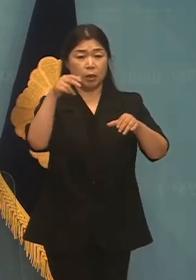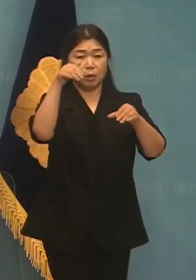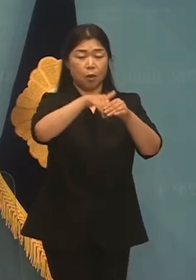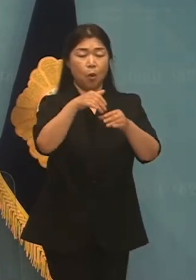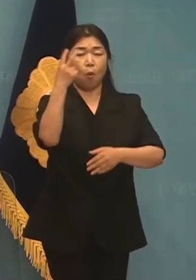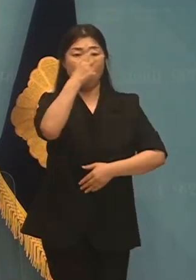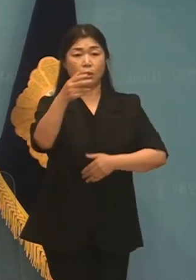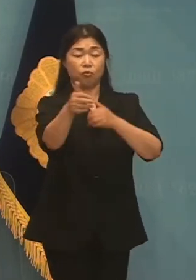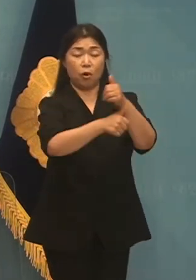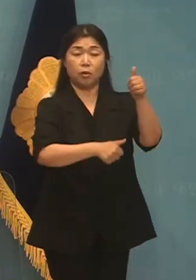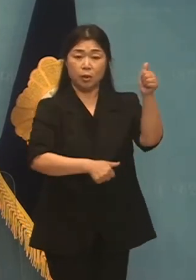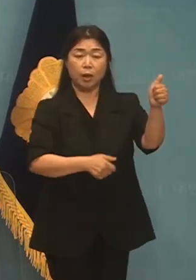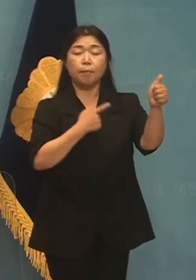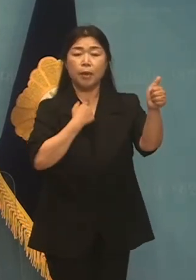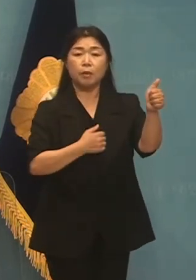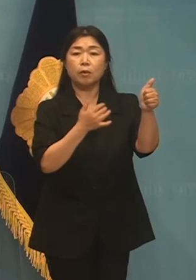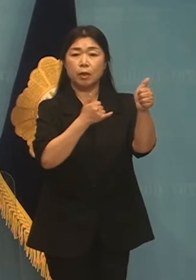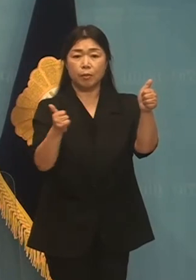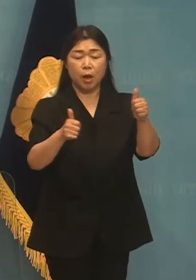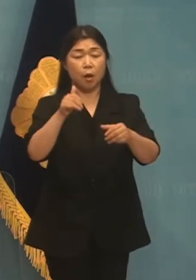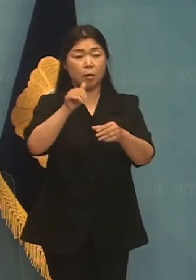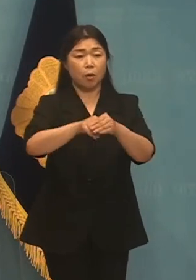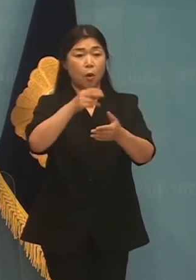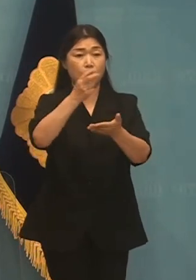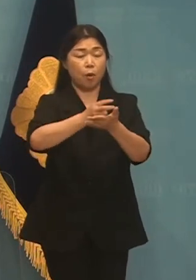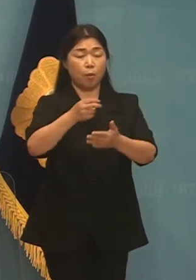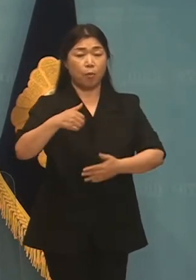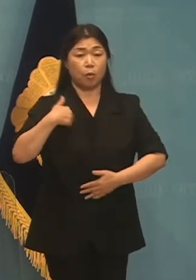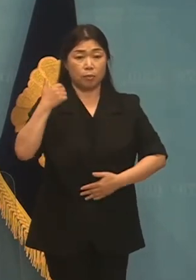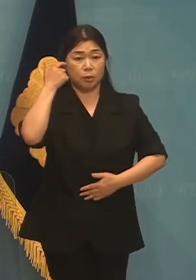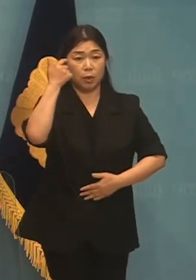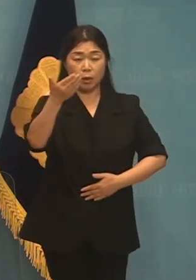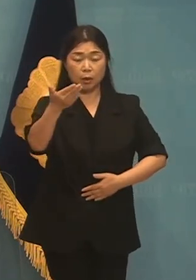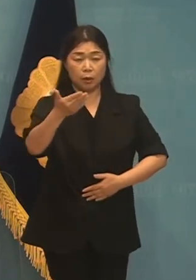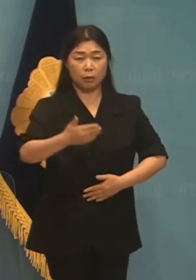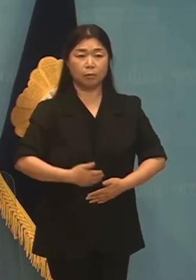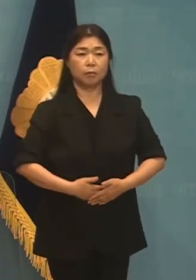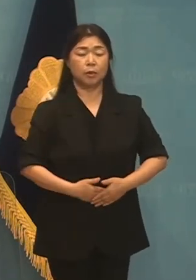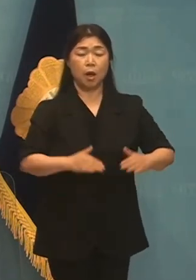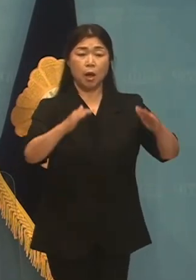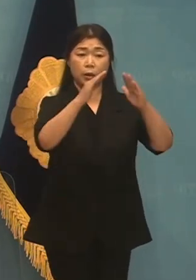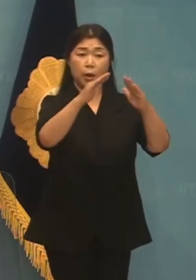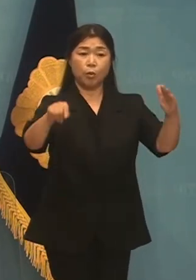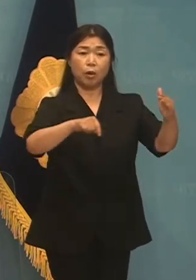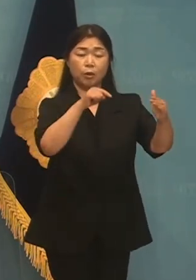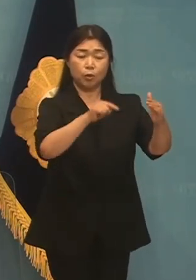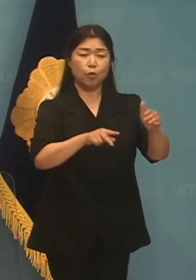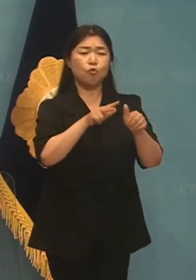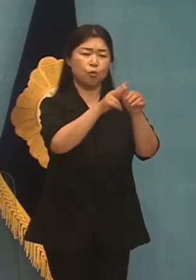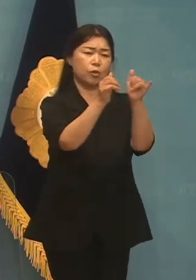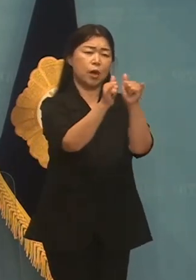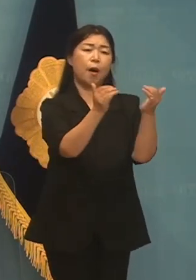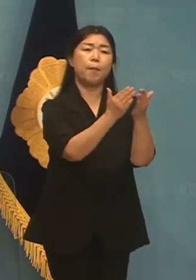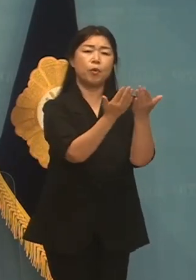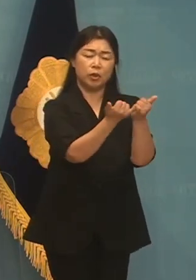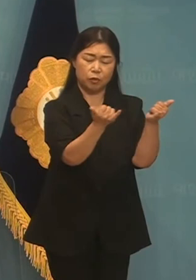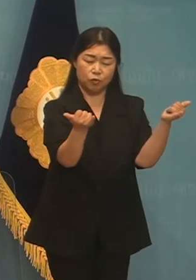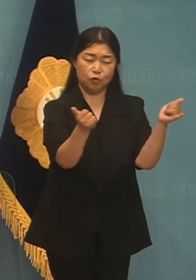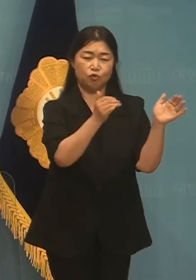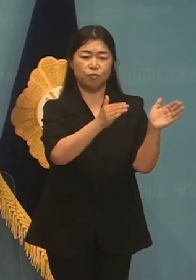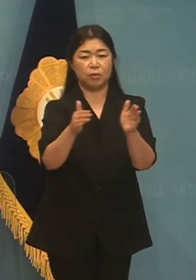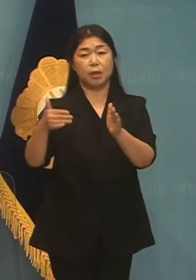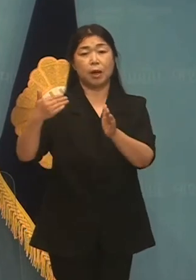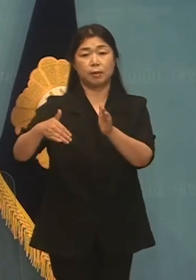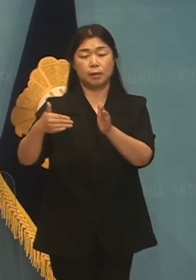분이 선거법을 모르시는 것입니까? 여전히 캠프도 후보 자신도 준비가